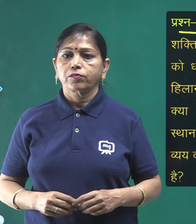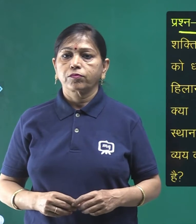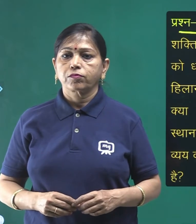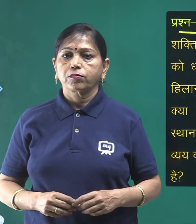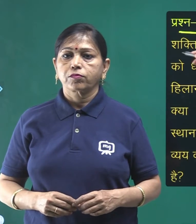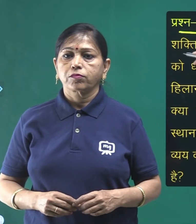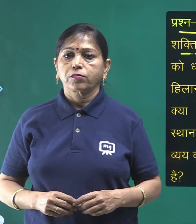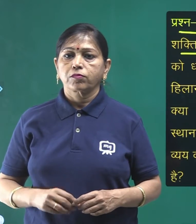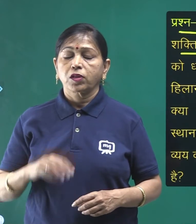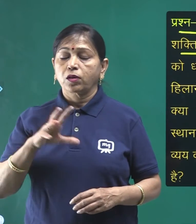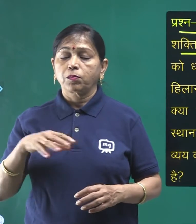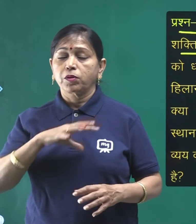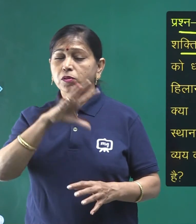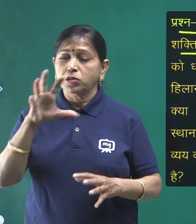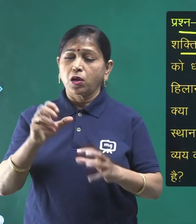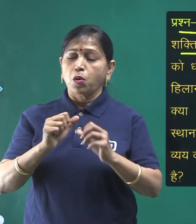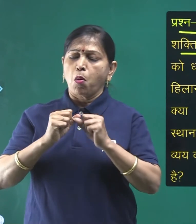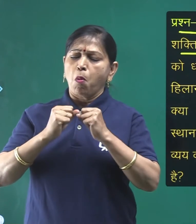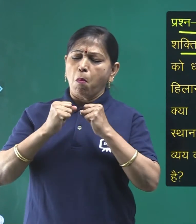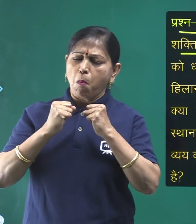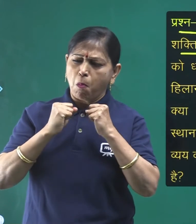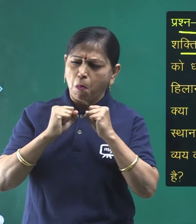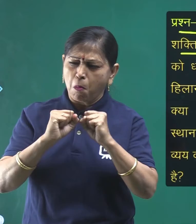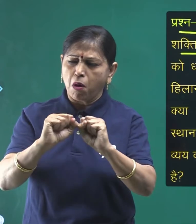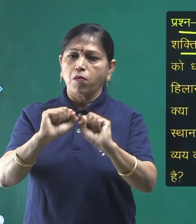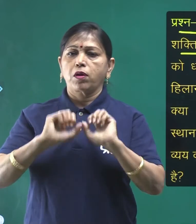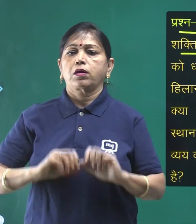अपनी सारी शक्ति लगाकर